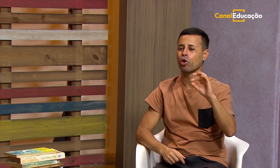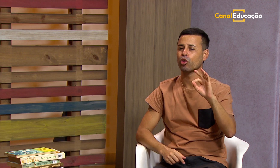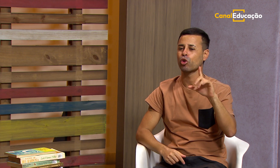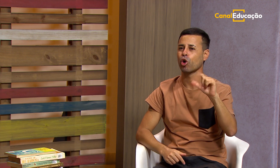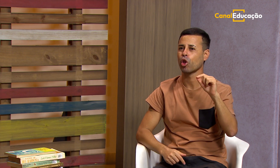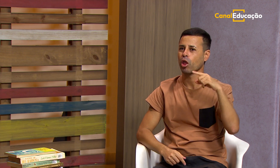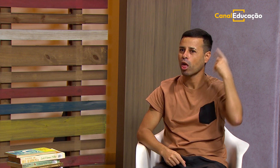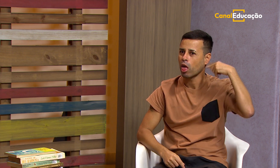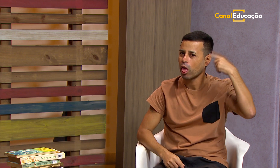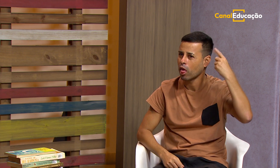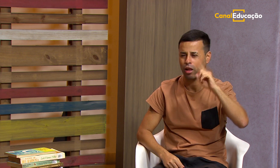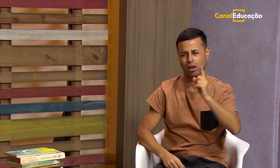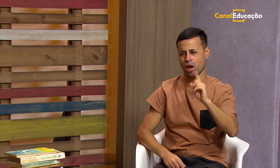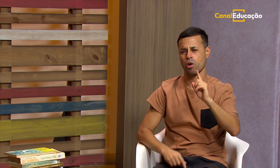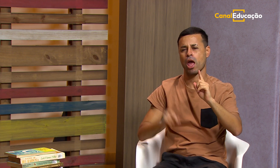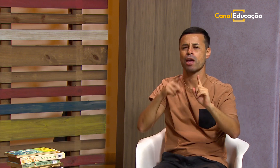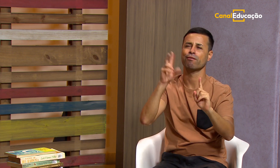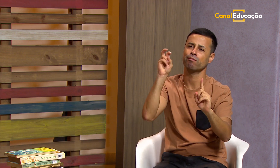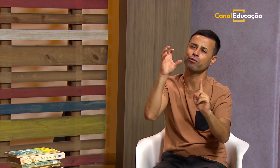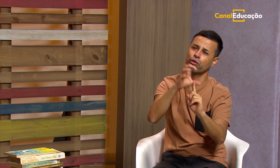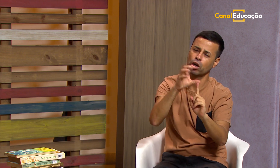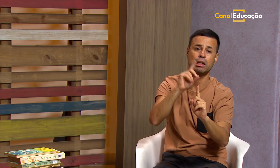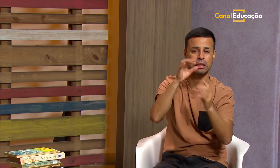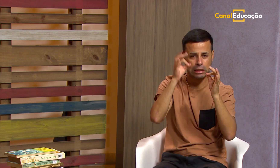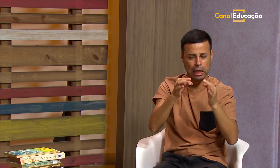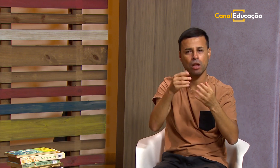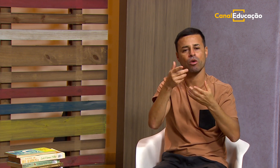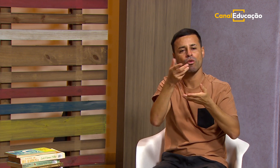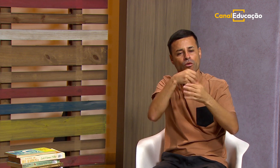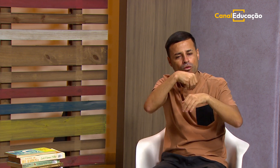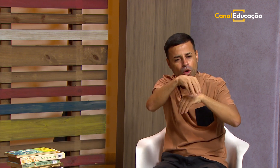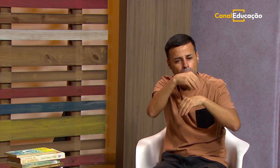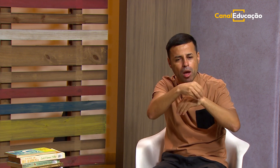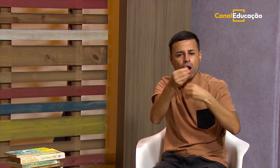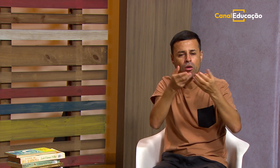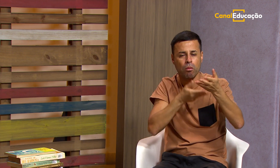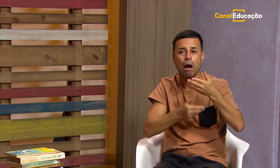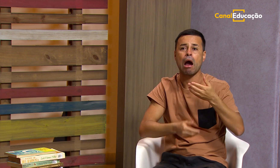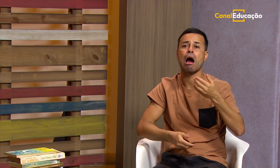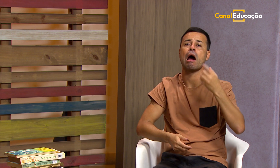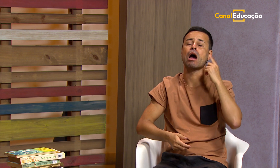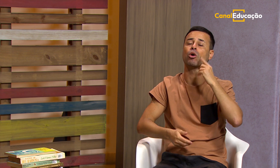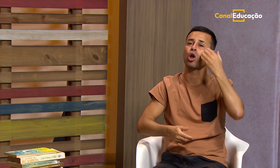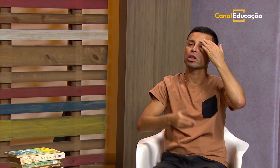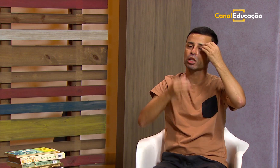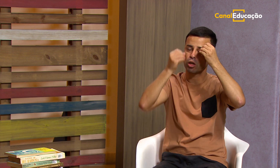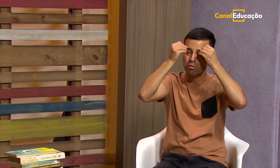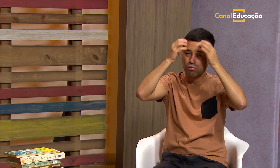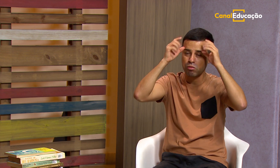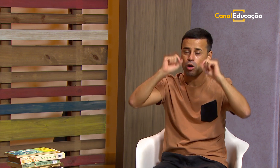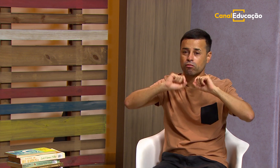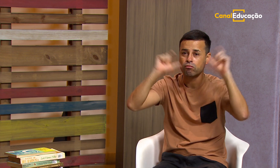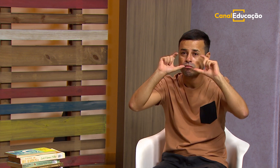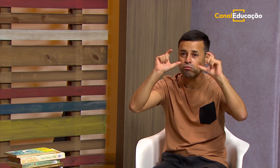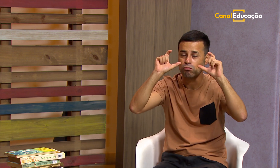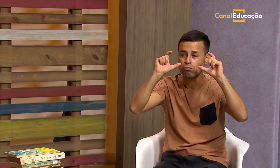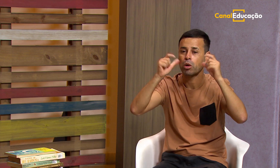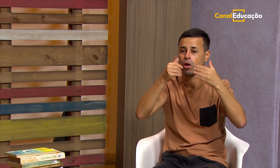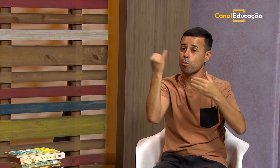familiar. Após essa live, muito foi esclarecido sobre a importância de termos o autocontrole